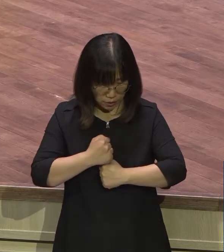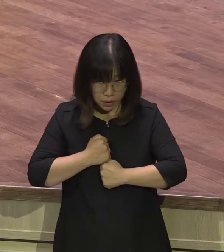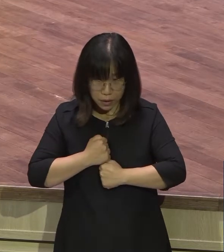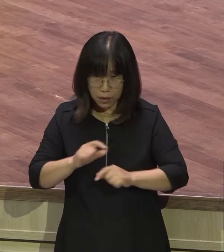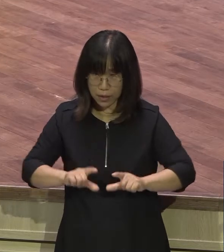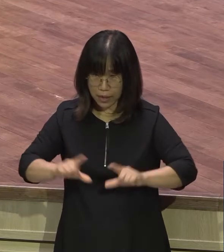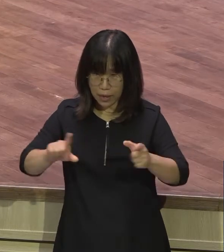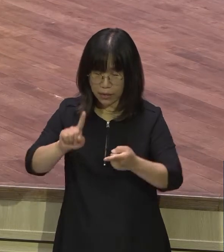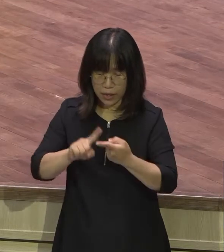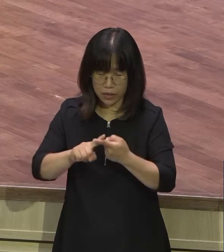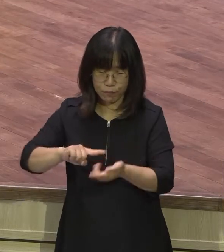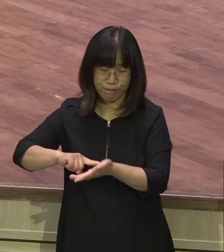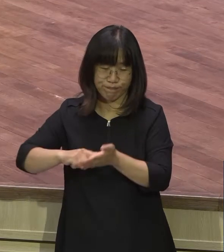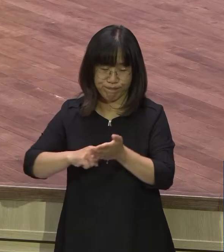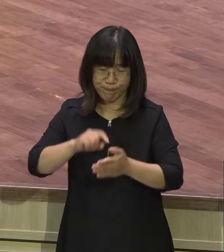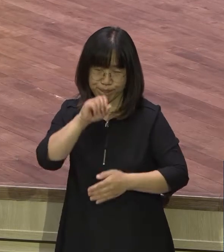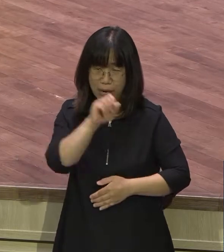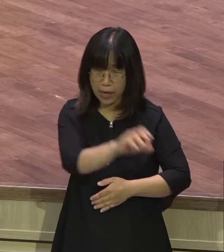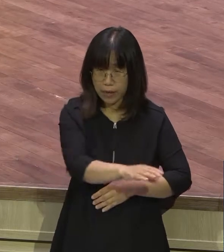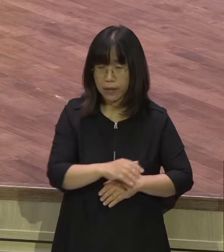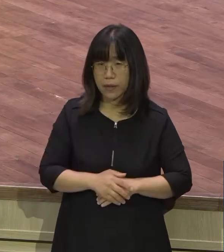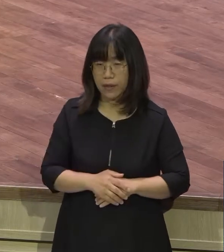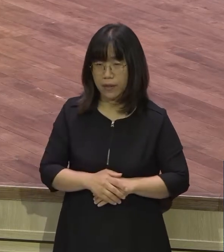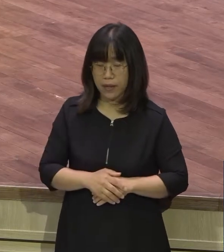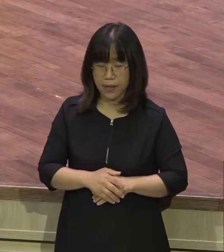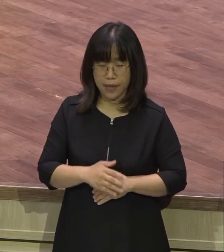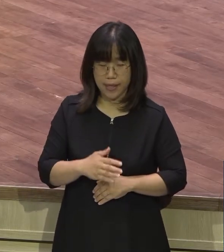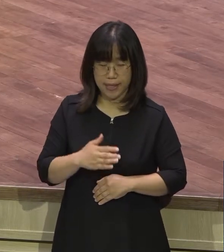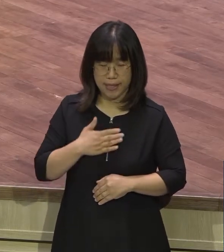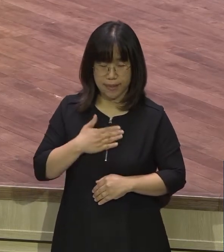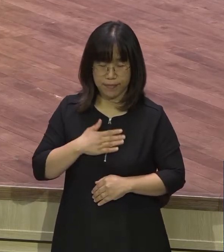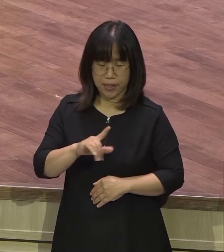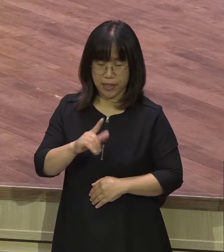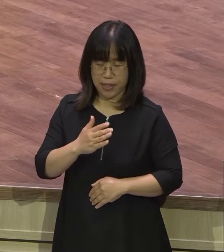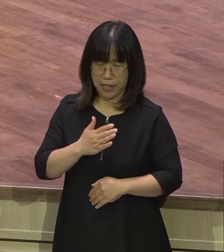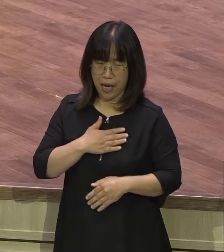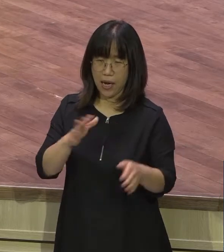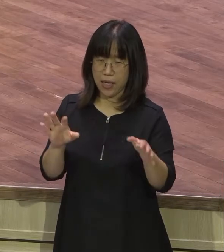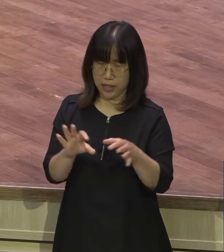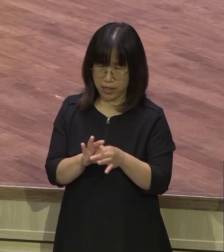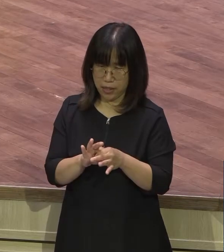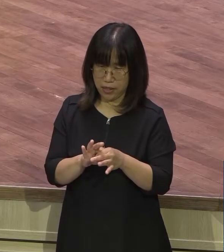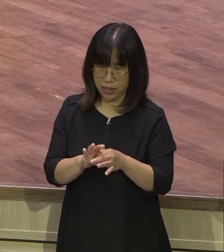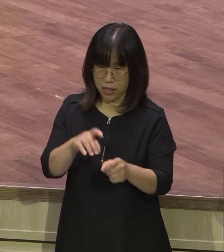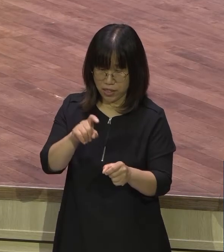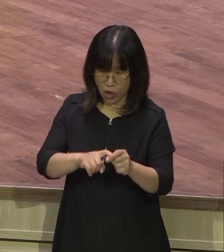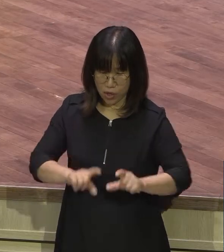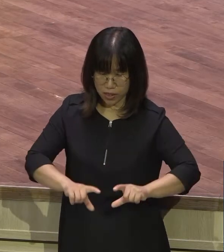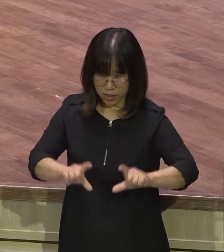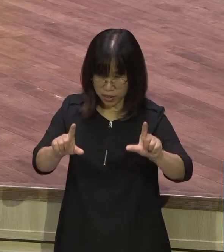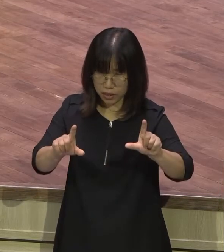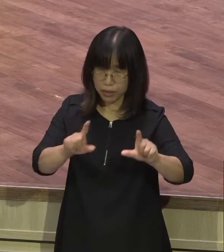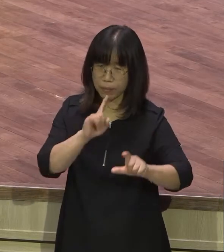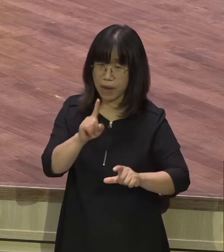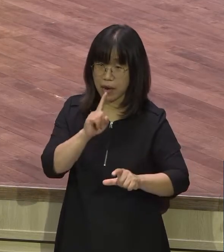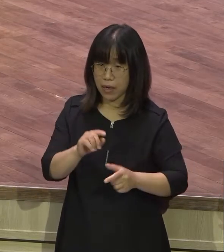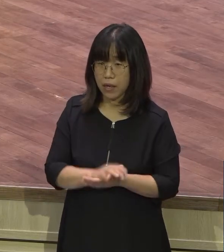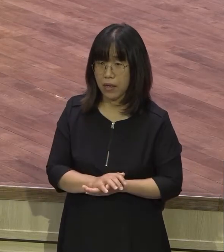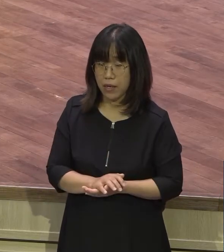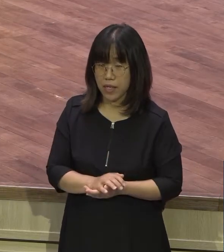말씀을 하셨어요. 그런데 독특한 것은 나의 절기들. 나의 절기들. 그리고 말씀하시면서